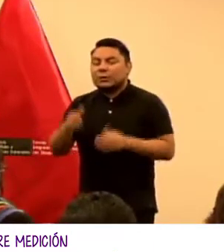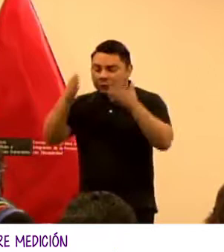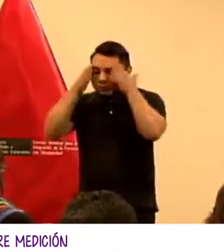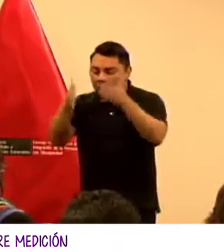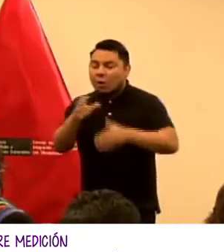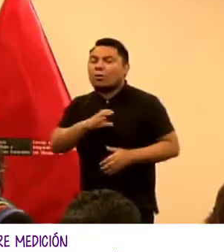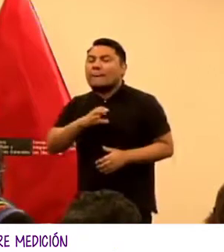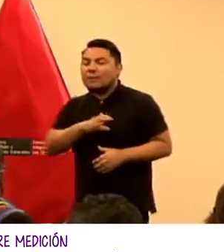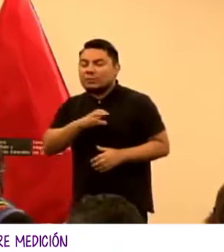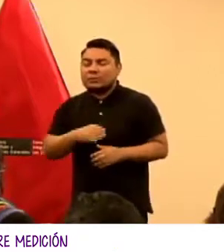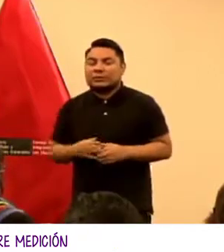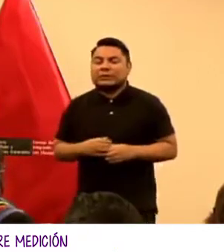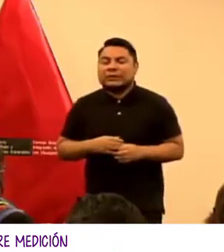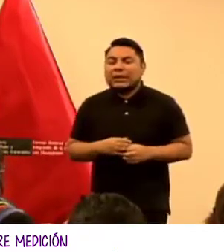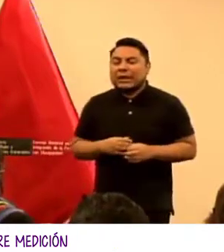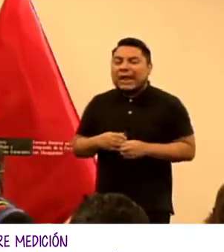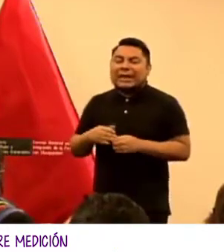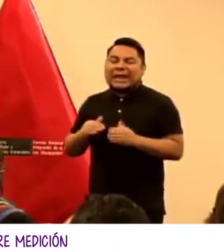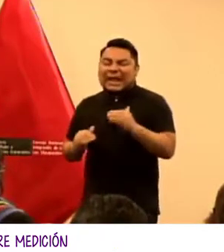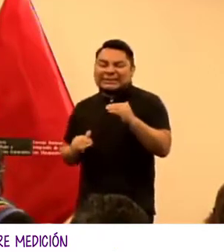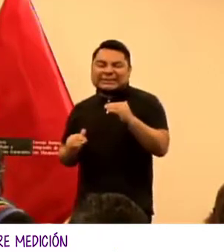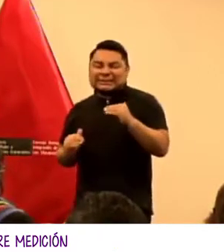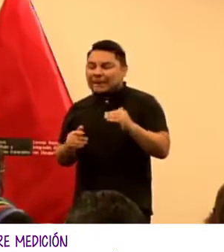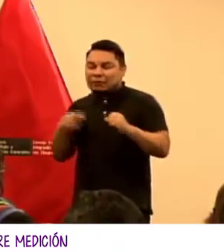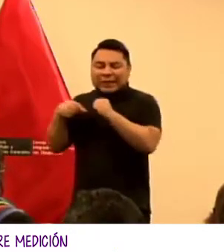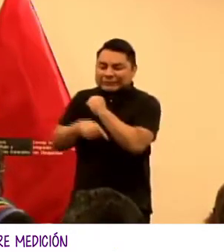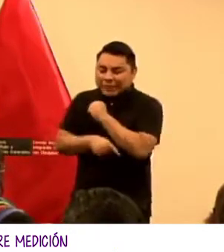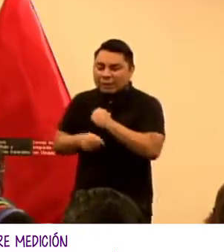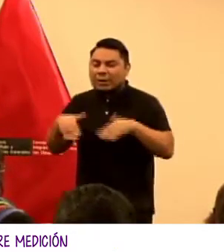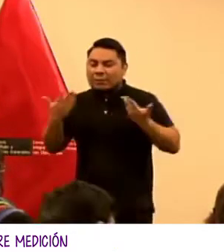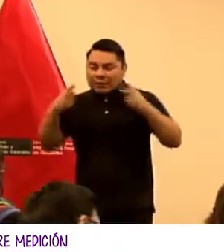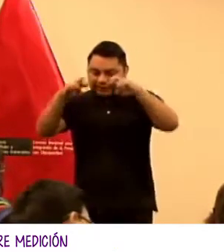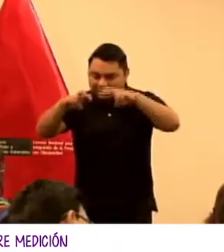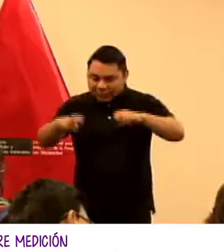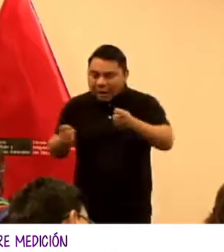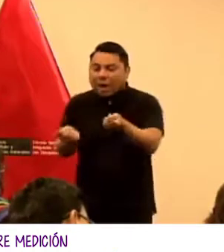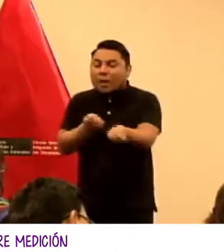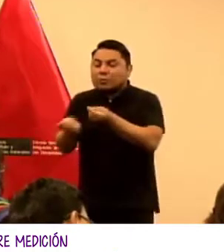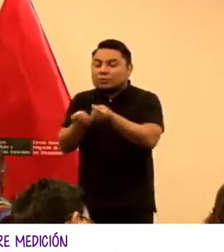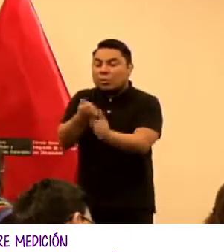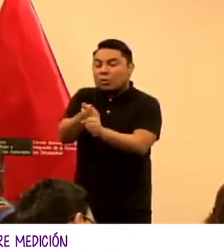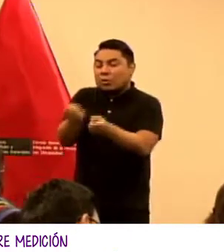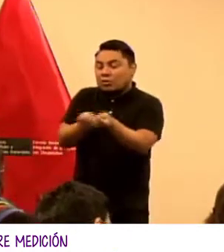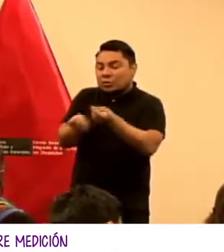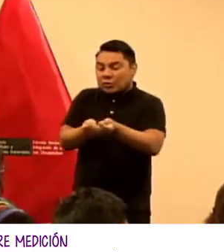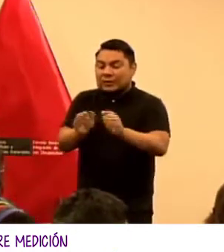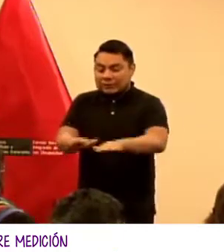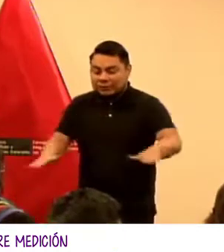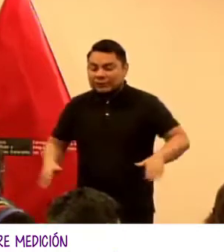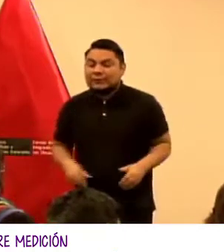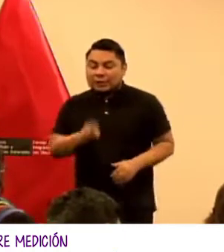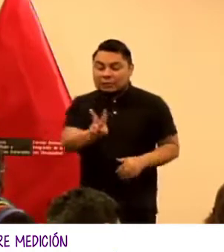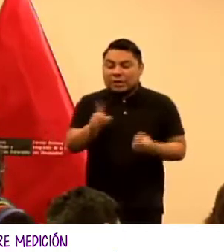en comportamientos extremos para medir el autocontrol de los niños y de las niñas. Para los niños